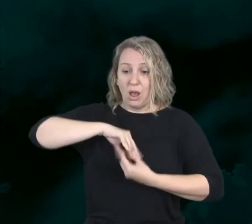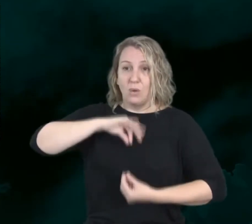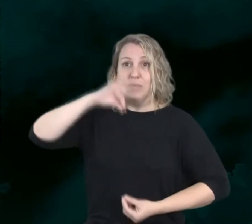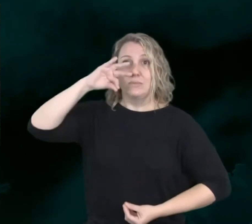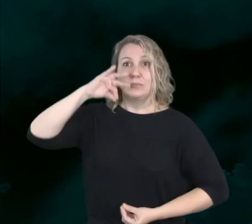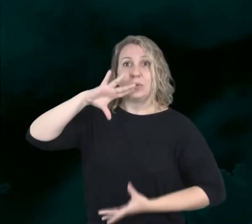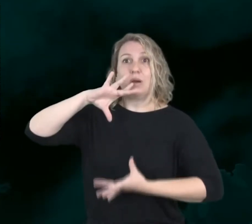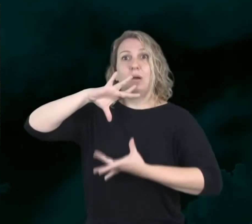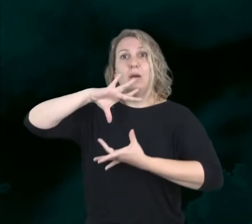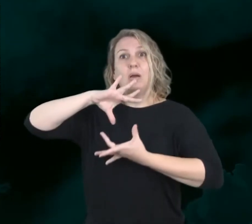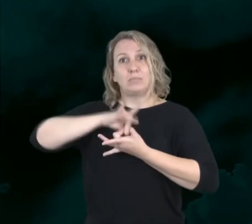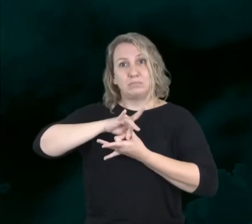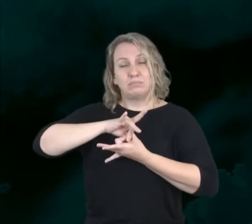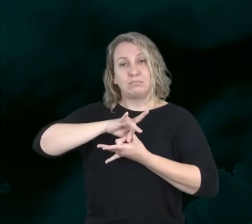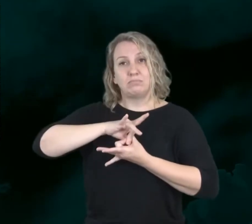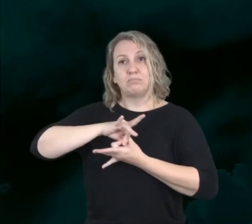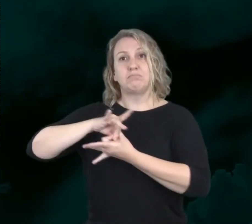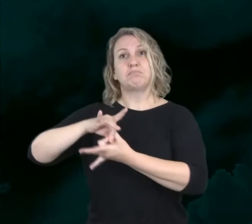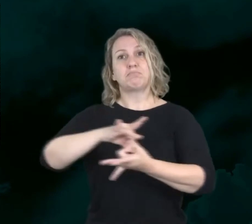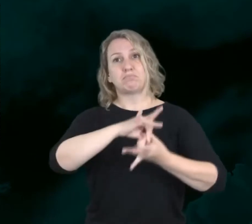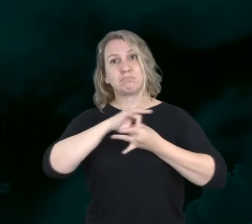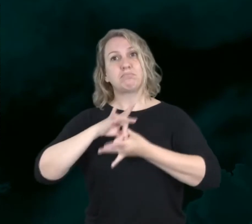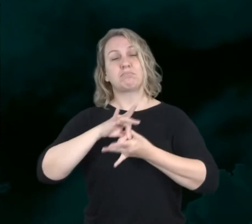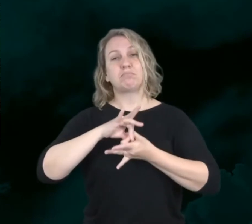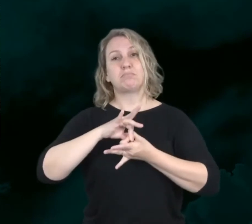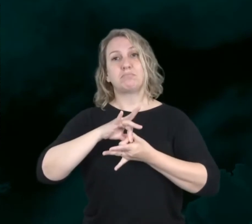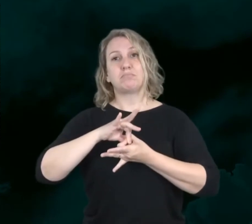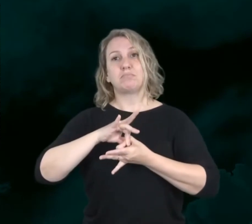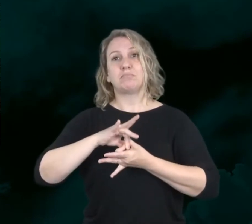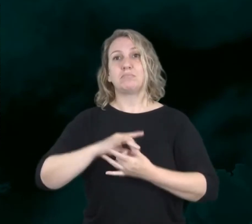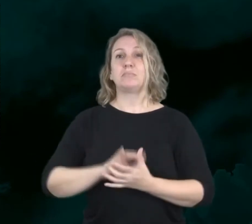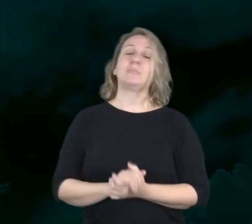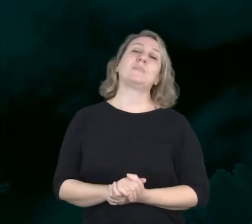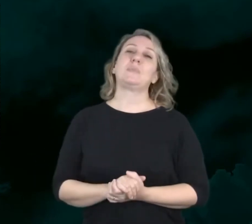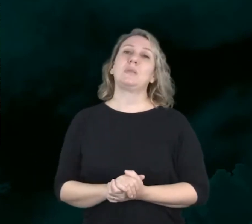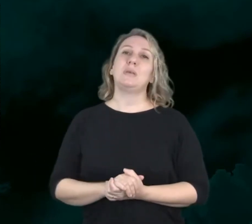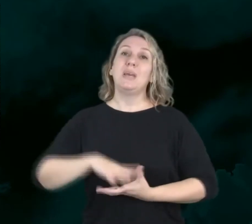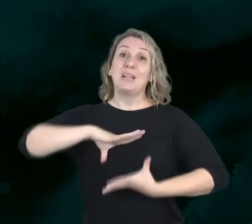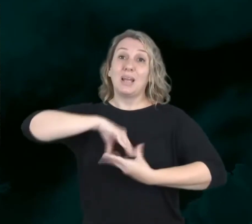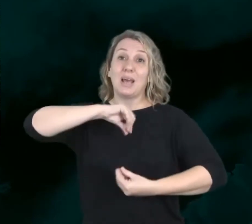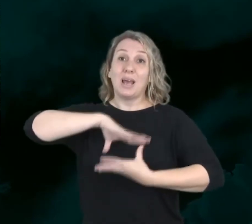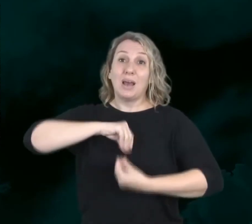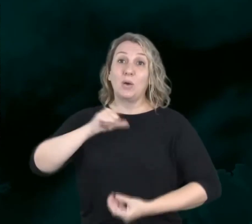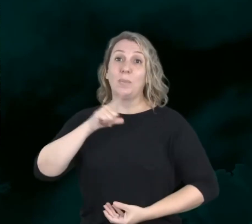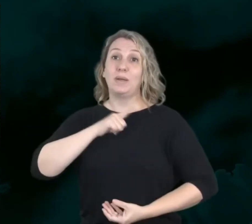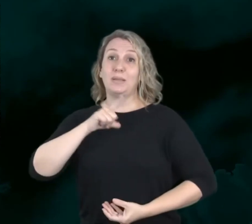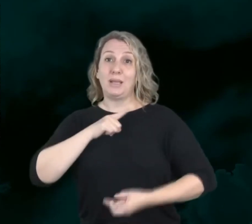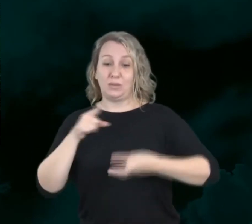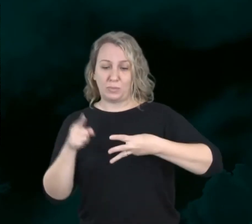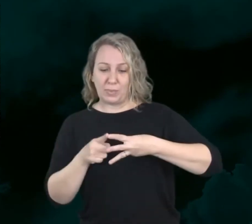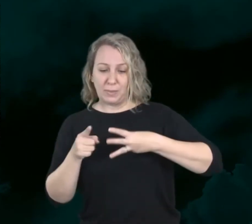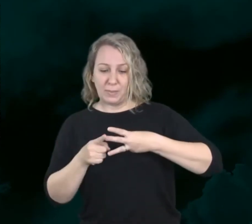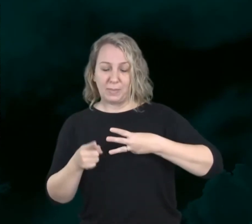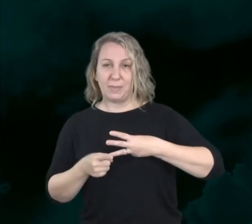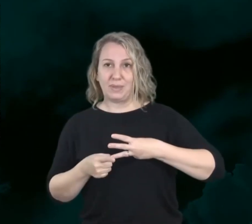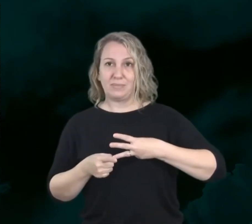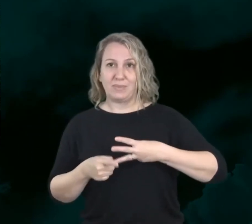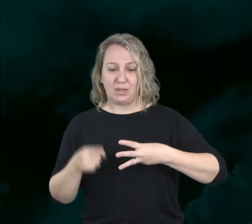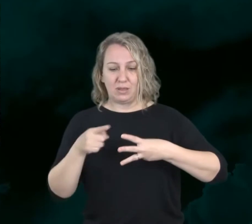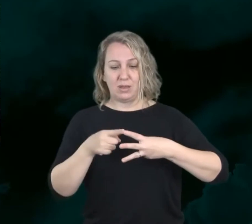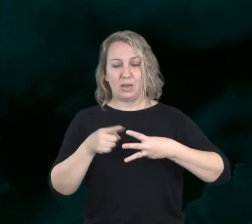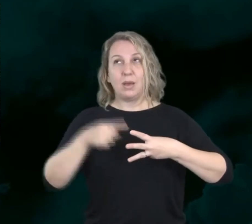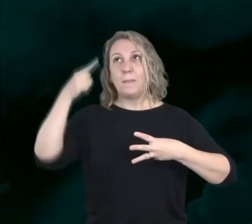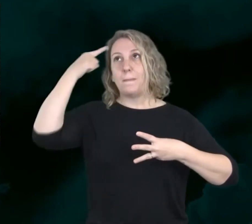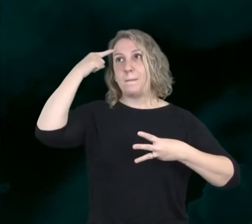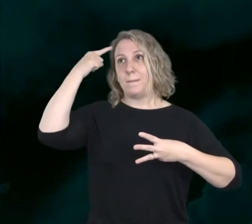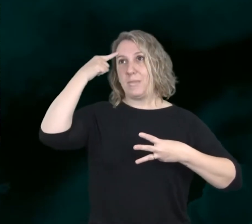Espírito. E a nossa alma, na nossa alma estão a nossa mente, emoção e vontade. A